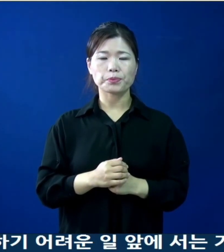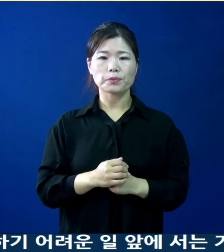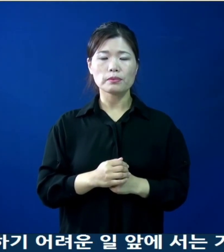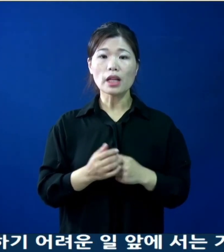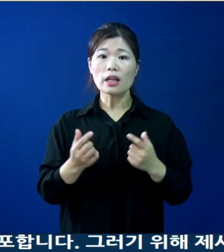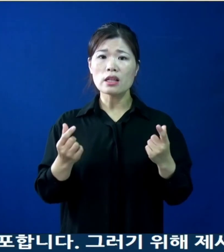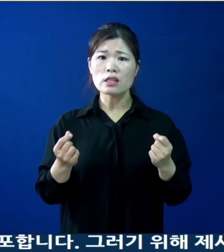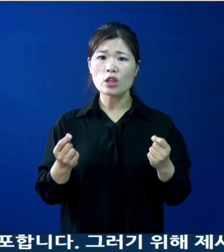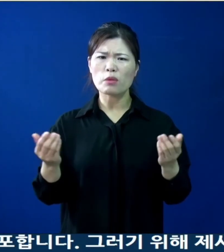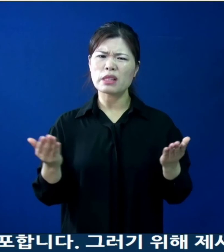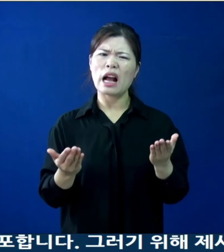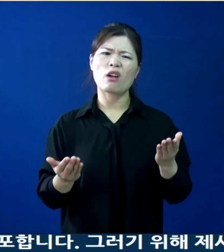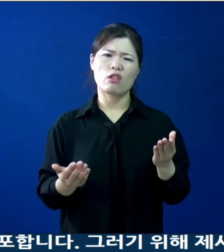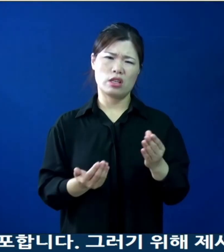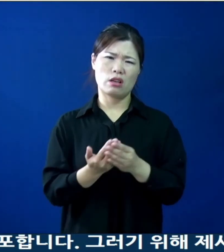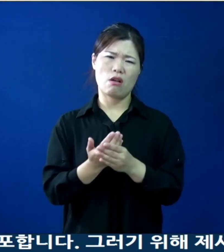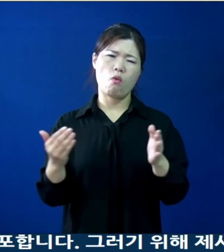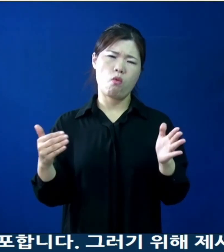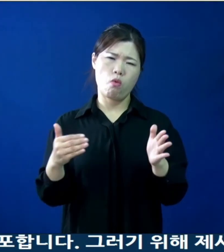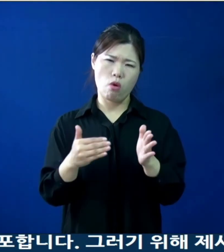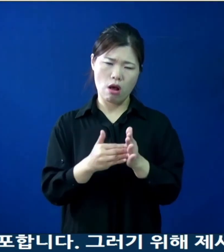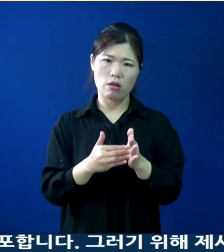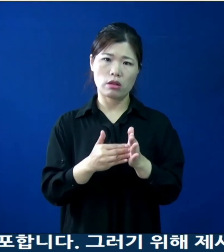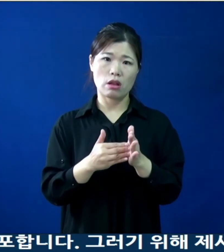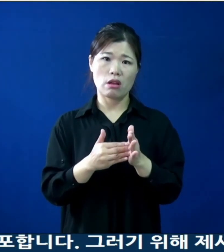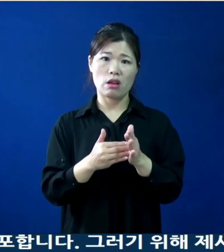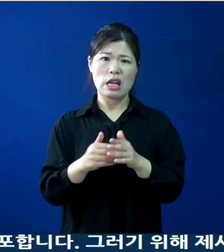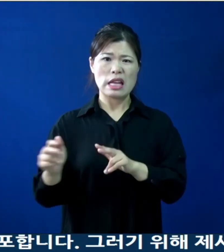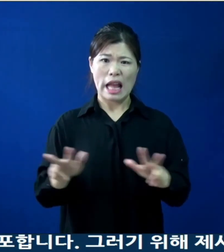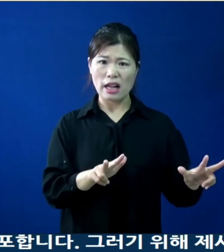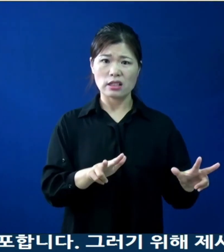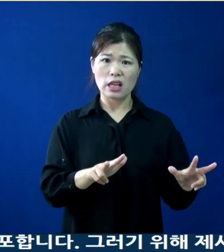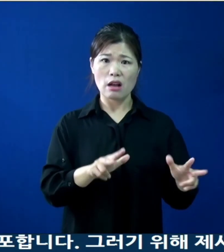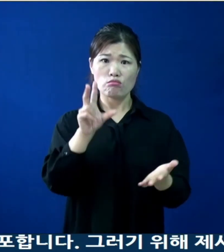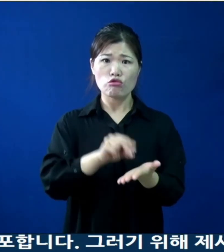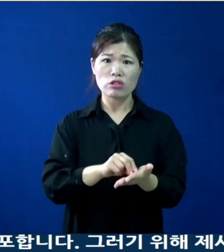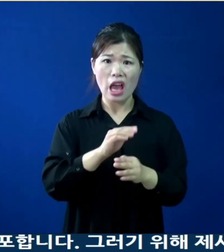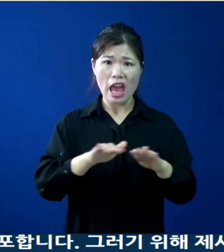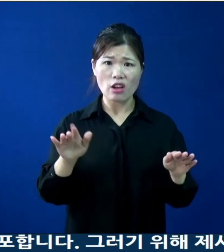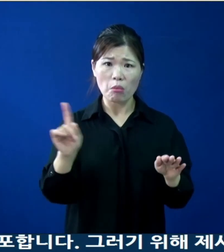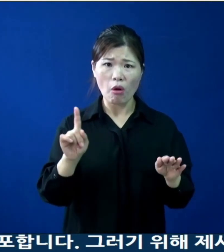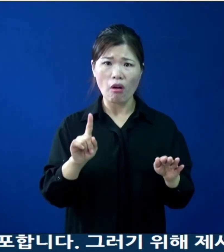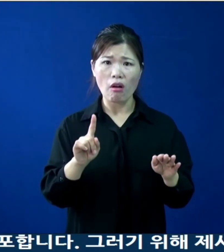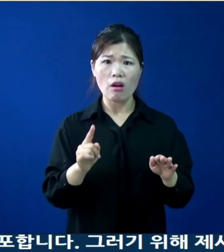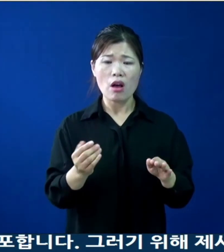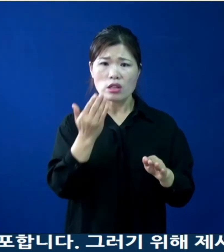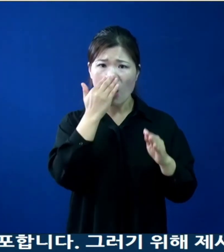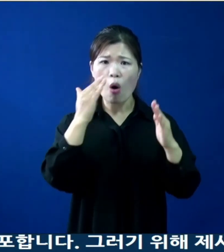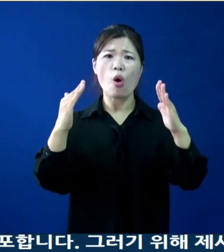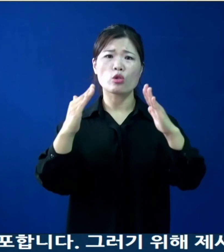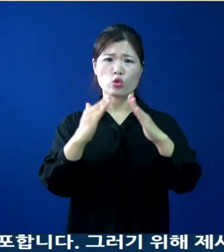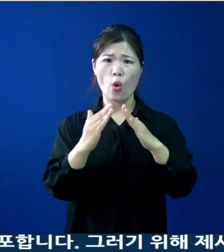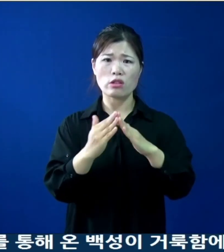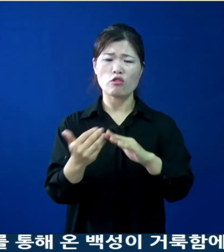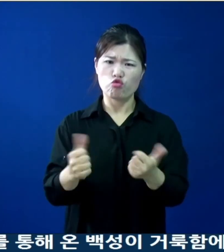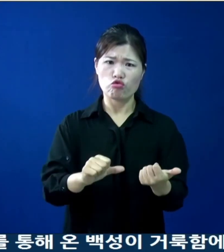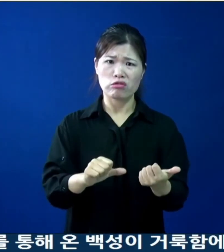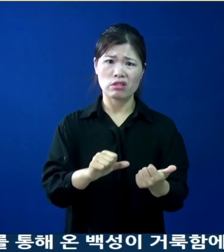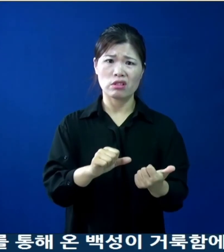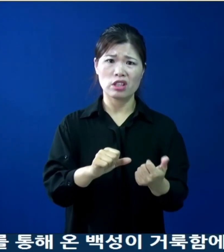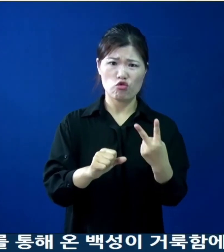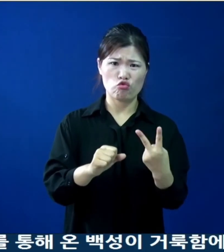이렇게 사건이 좀 정리된 다음에 당장 해야 될 문제가 생겼습니다. 뭐냐면 성소에서 죽은 시체를 어떻게 정돈하는가 있는